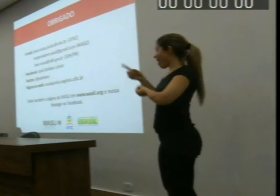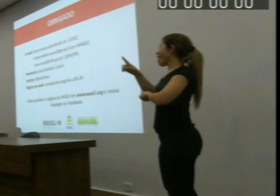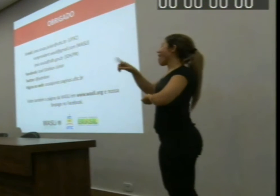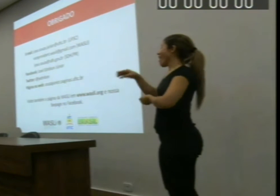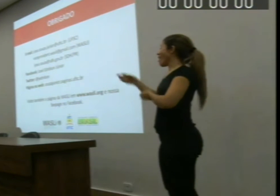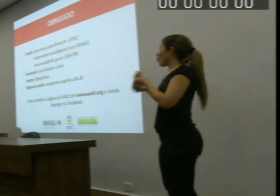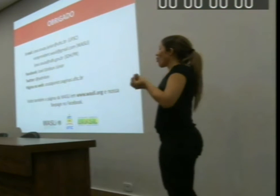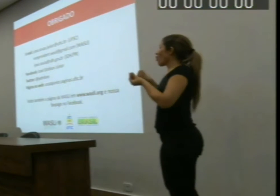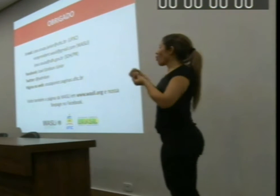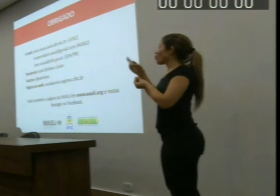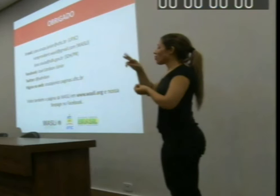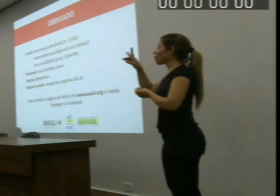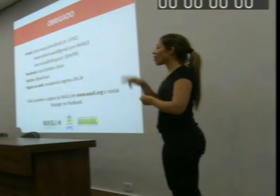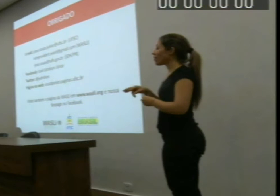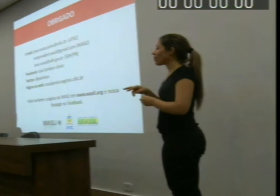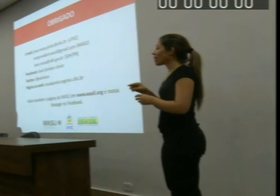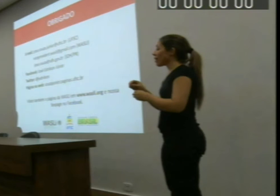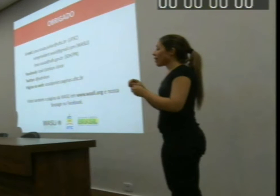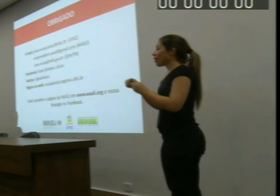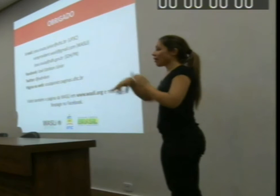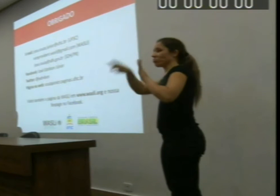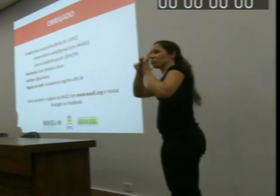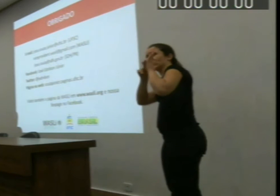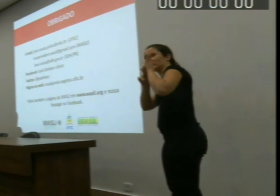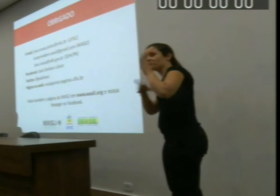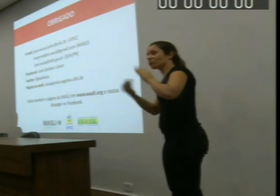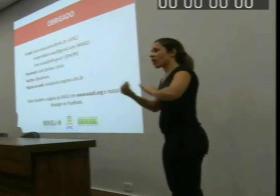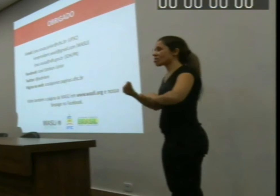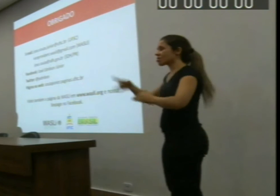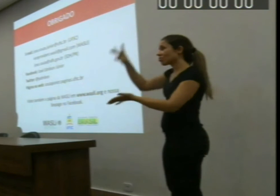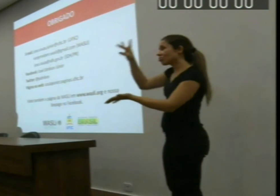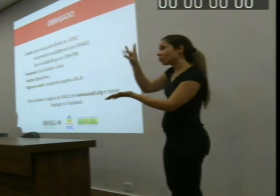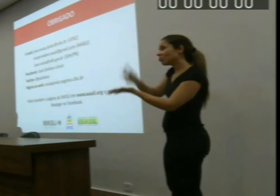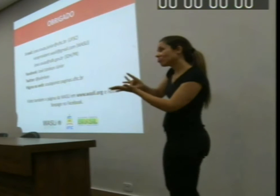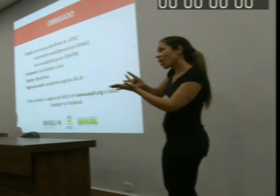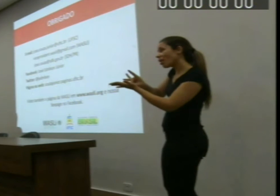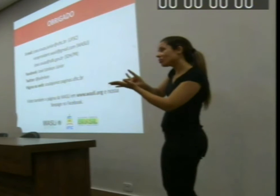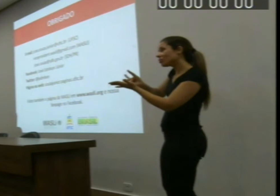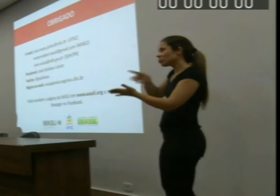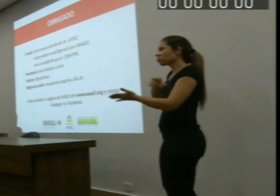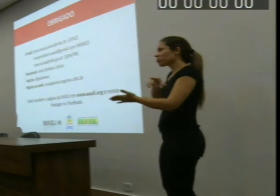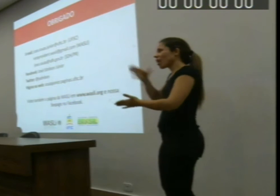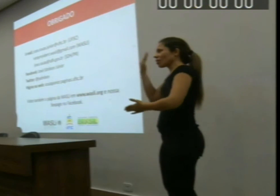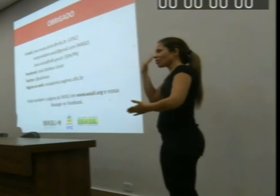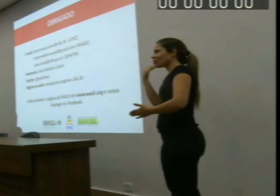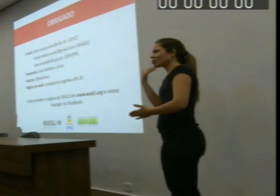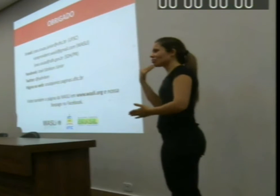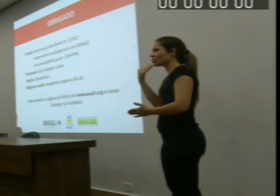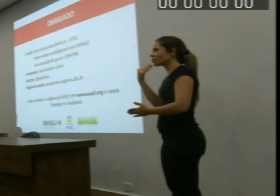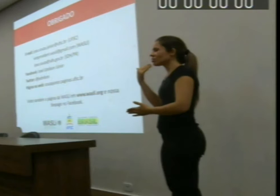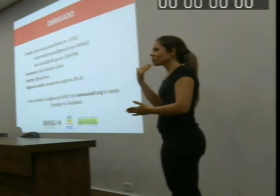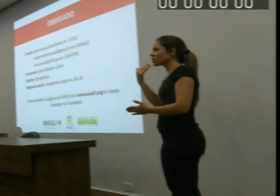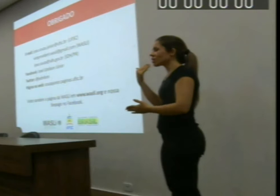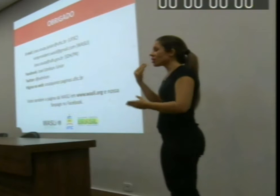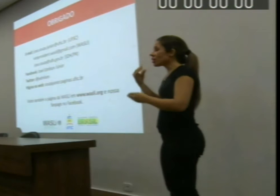eh de fato os valores de uma tabela já existente ou qual ser e quais seriam os momentos de você